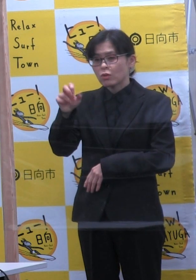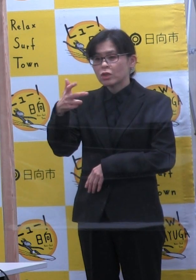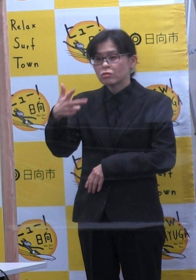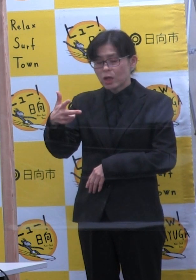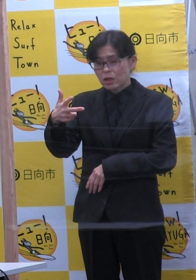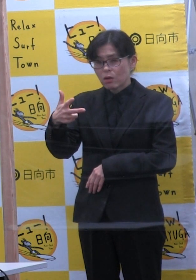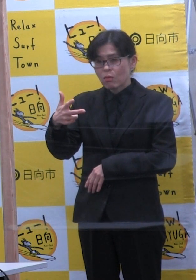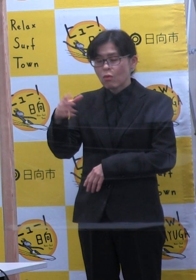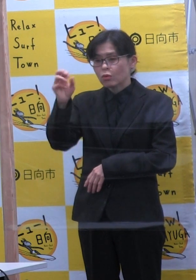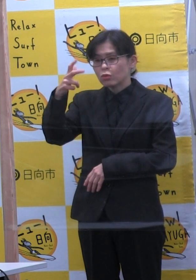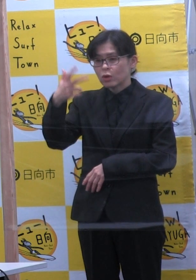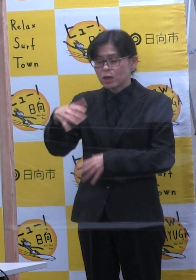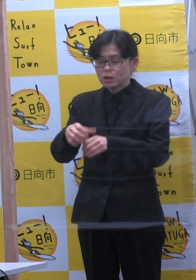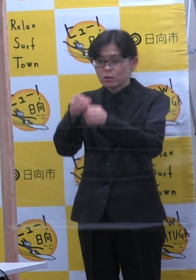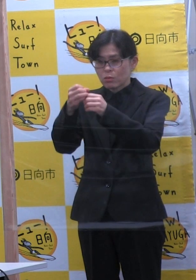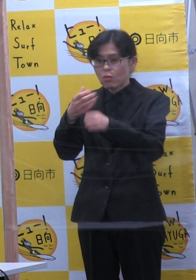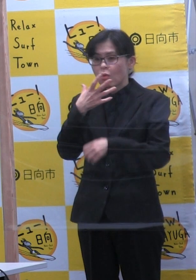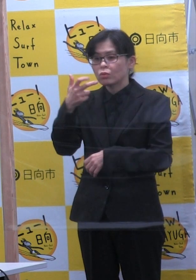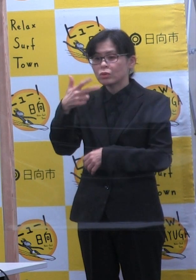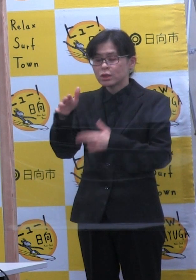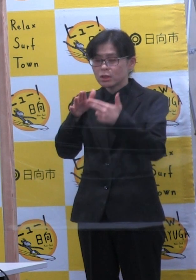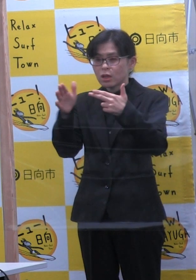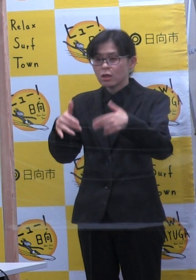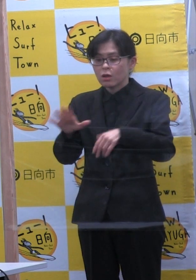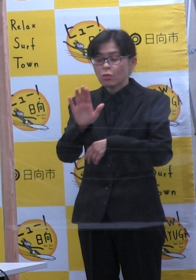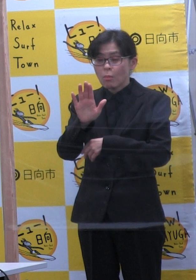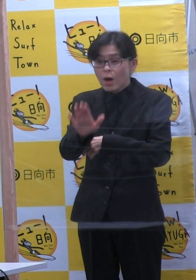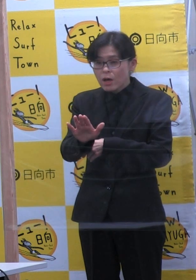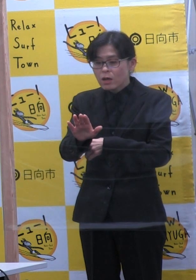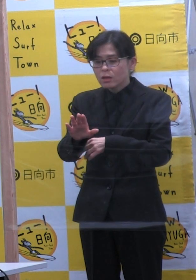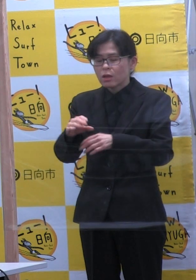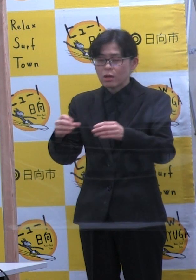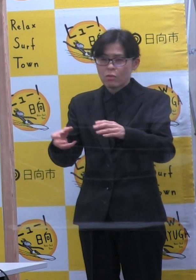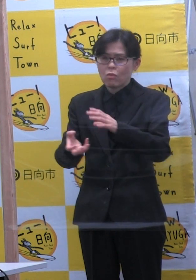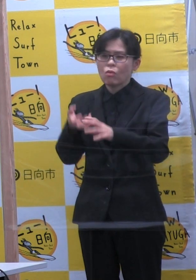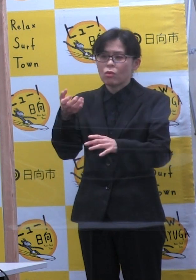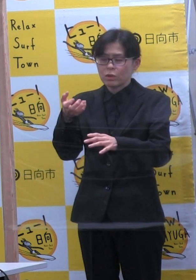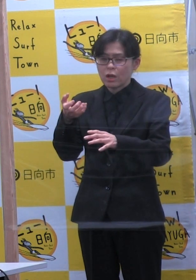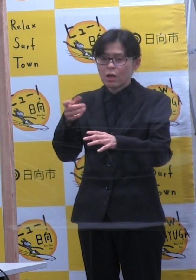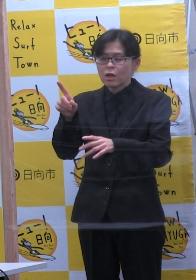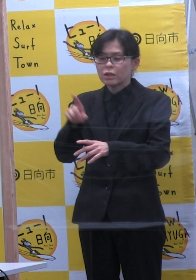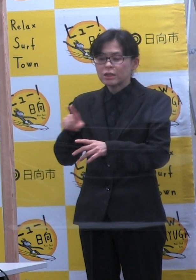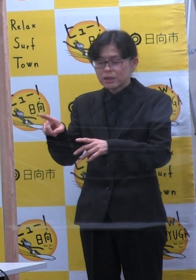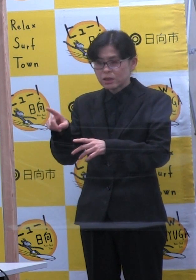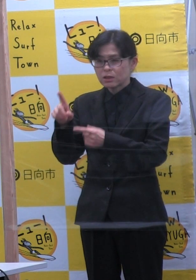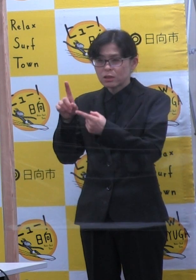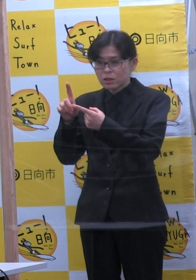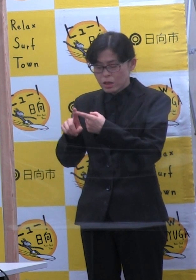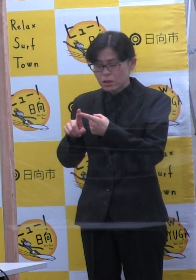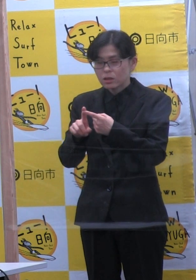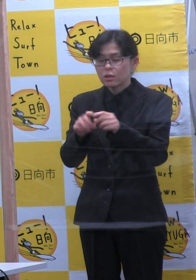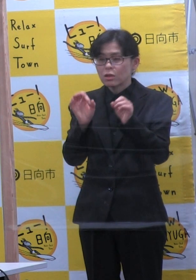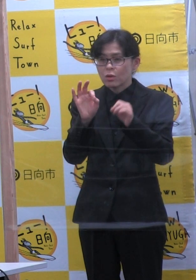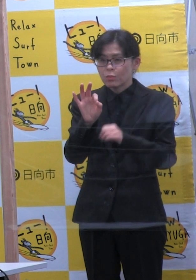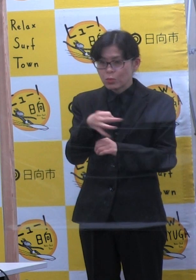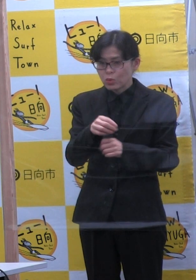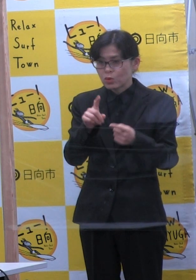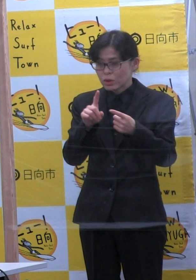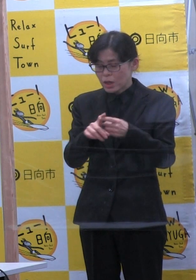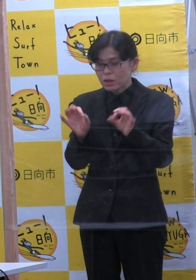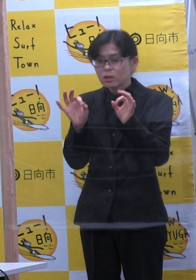祉センター前において発生した人的損害及び物件損害